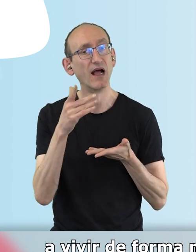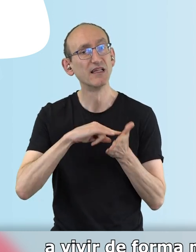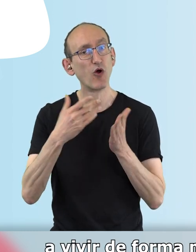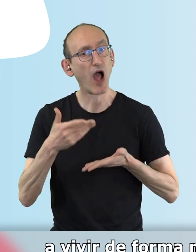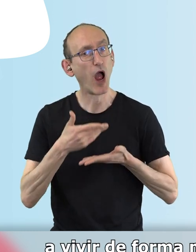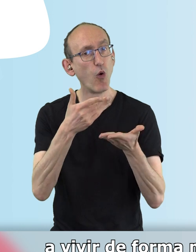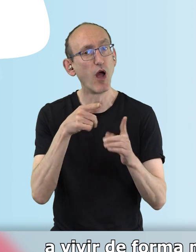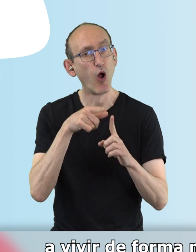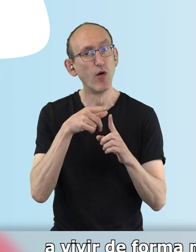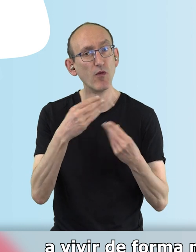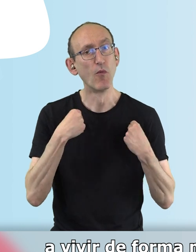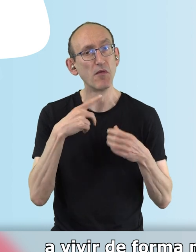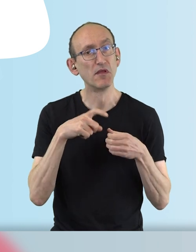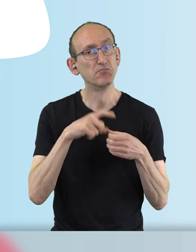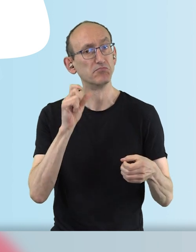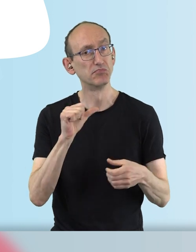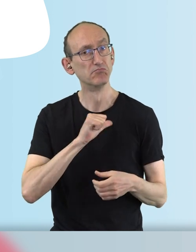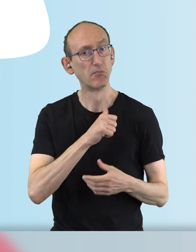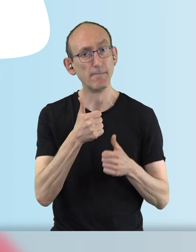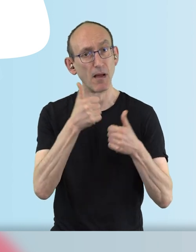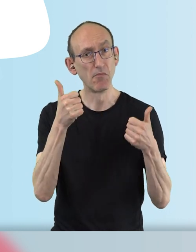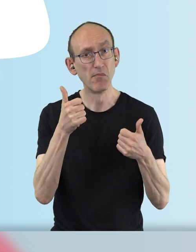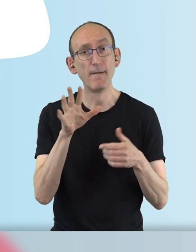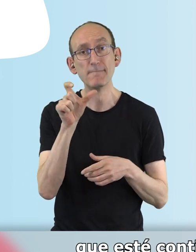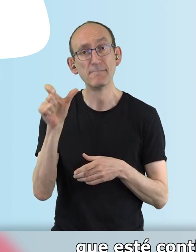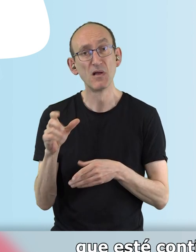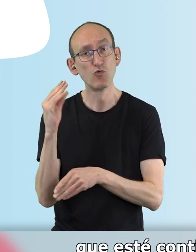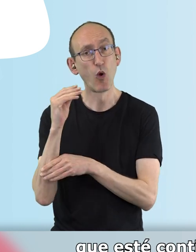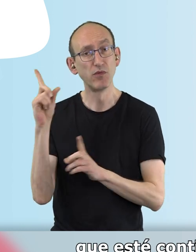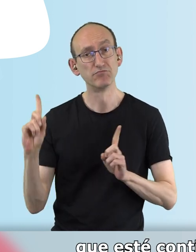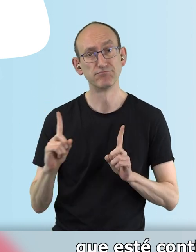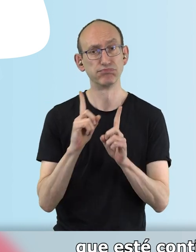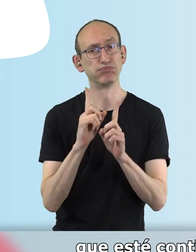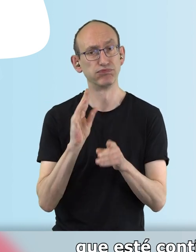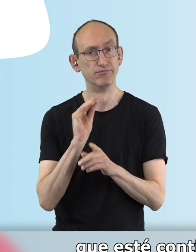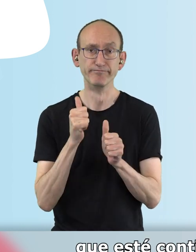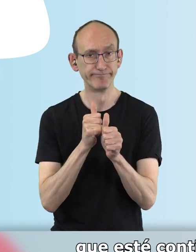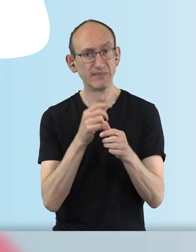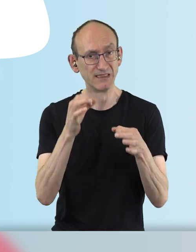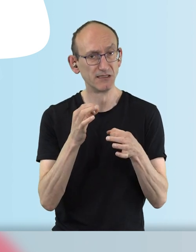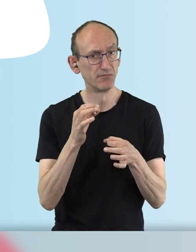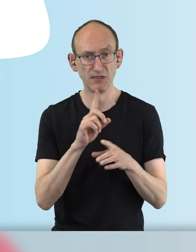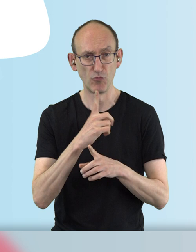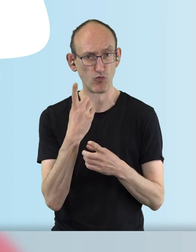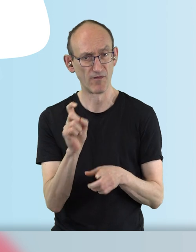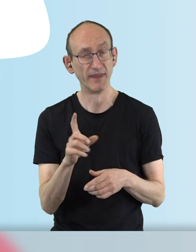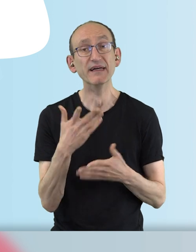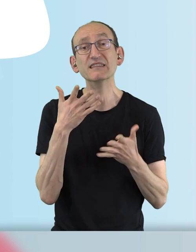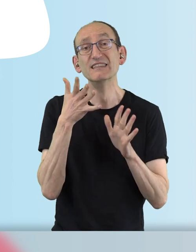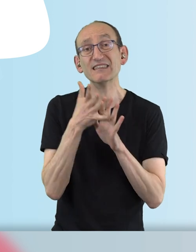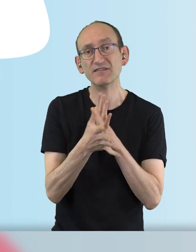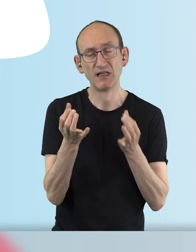de forma más autónoma e independiente, sin necesidad de tener un cuidador que esté continuamente detrás de ellos. Es decir, les